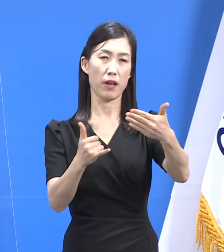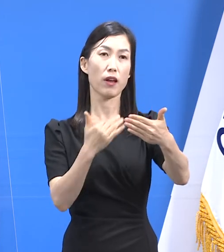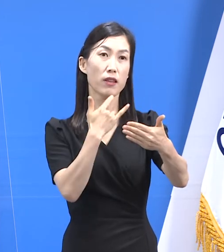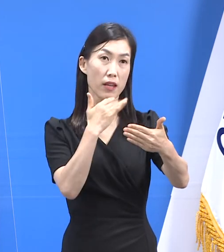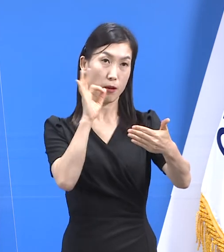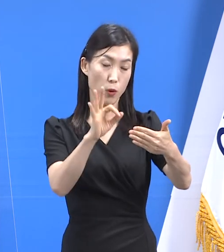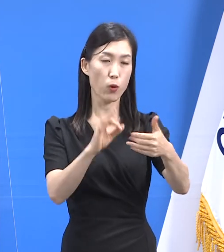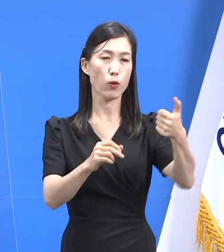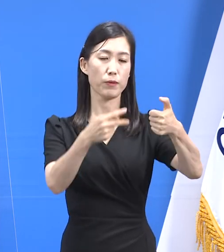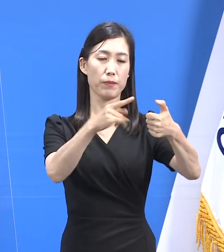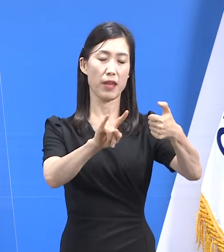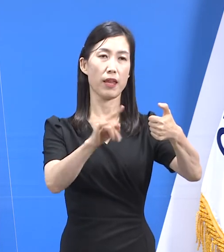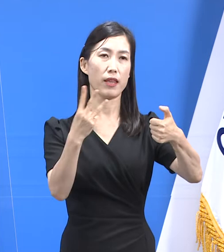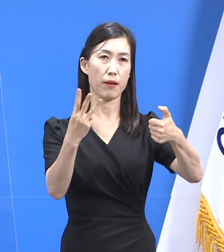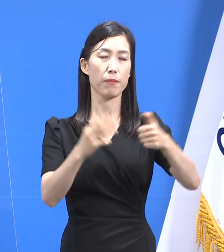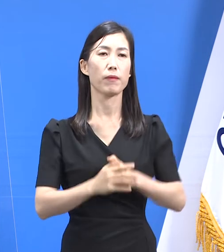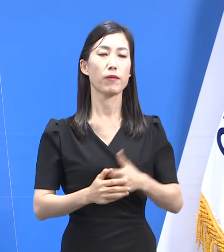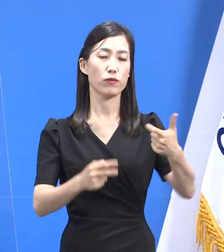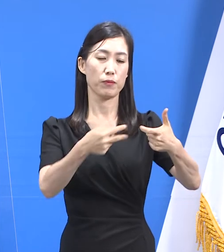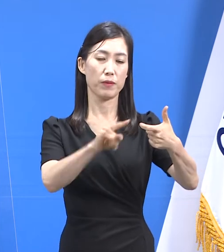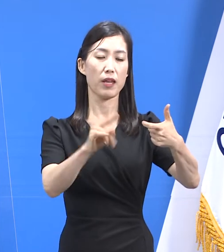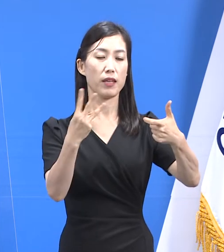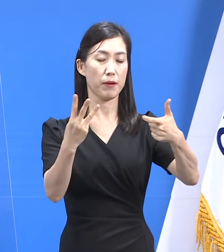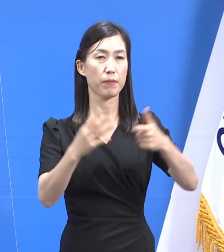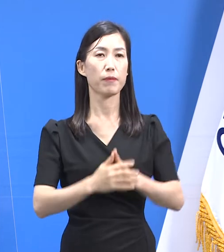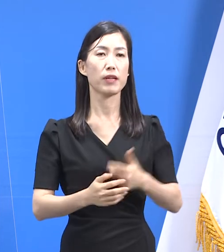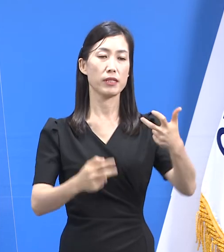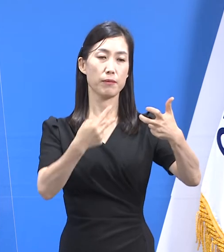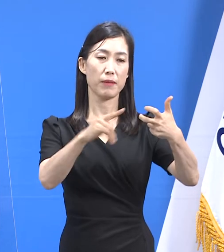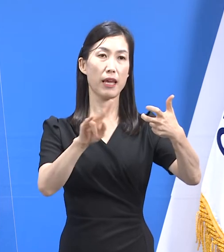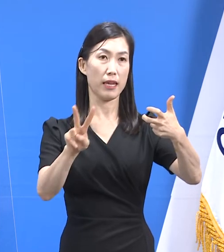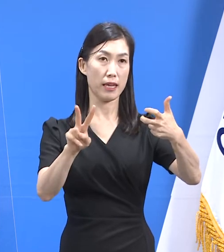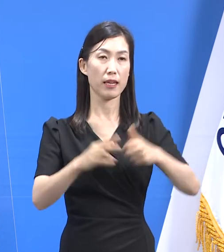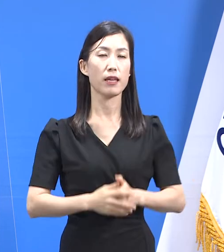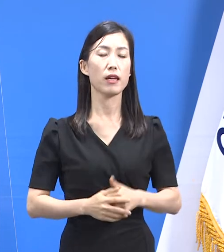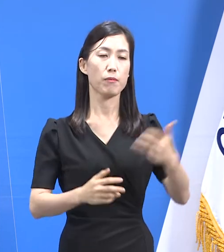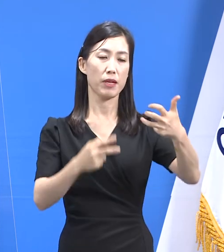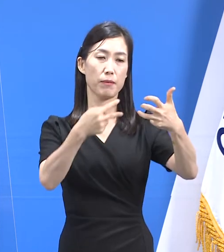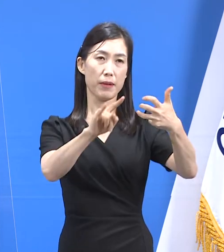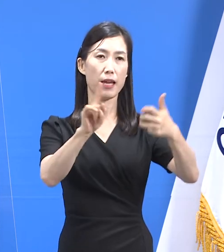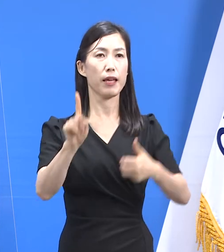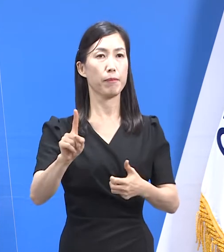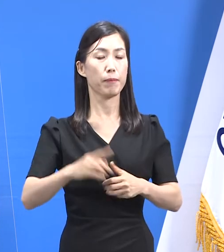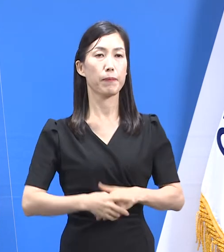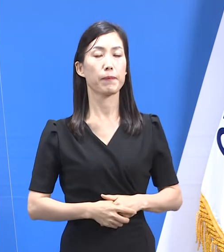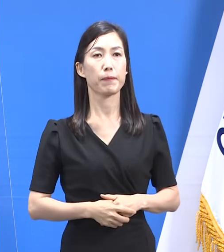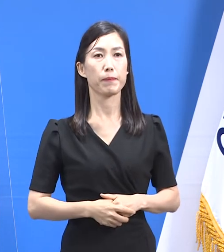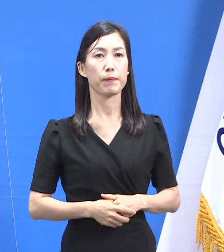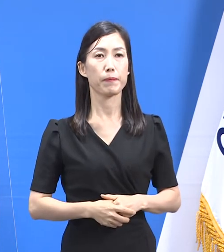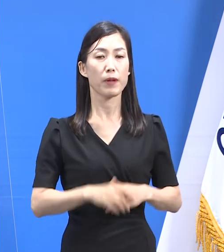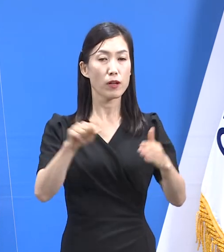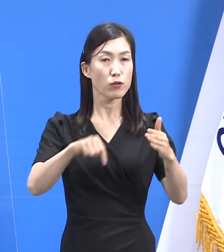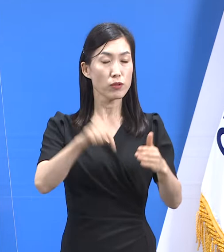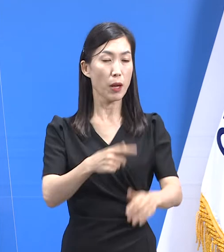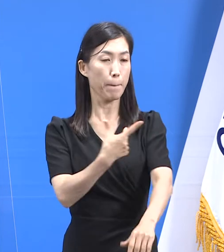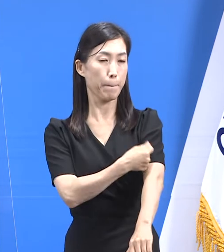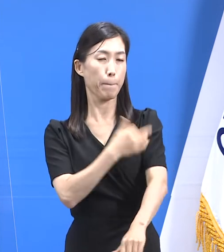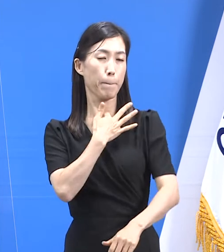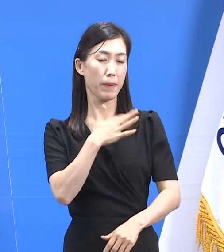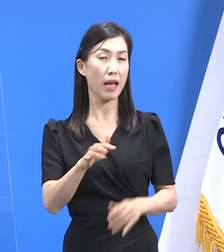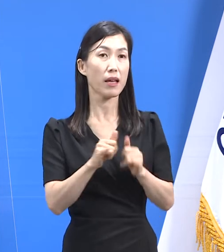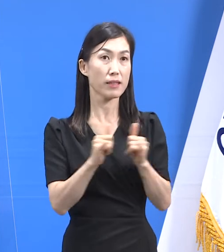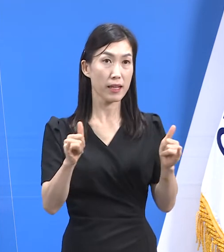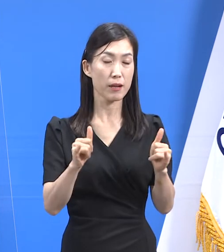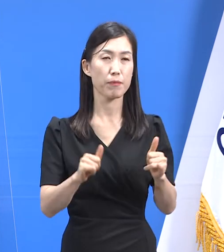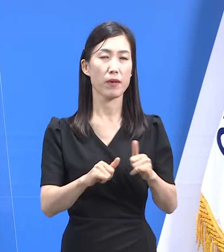연령별로 보면 50대 3명, 60대 3명, 70대 2명, 80대 1명입니다. 이중 백신